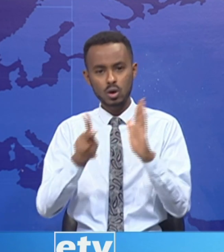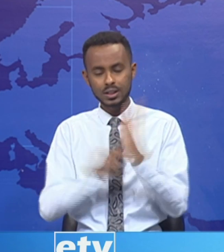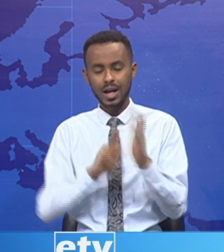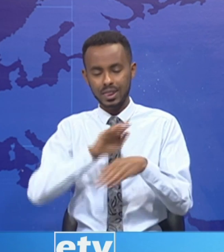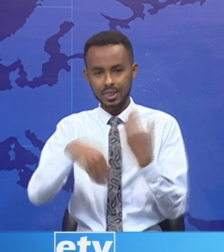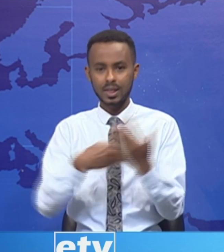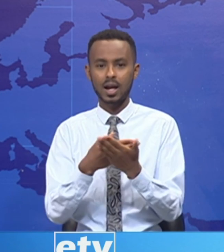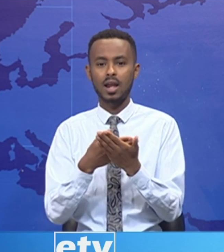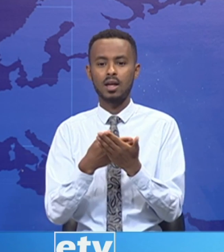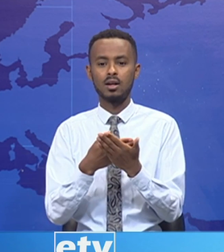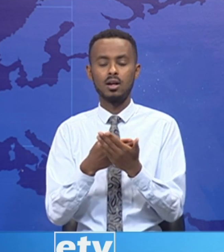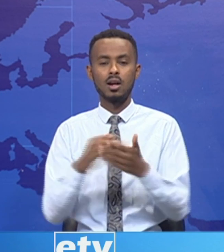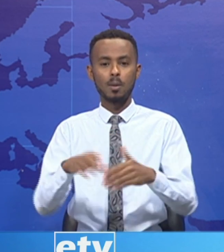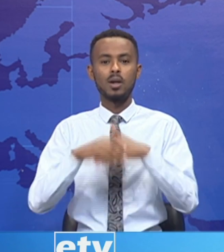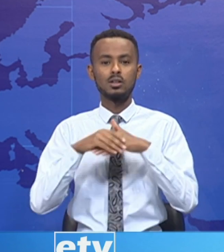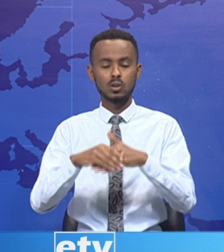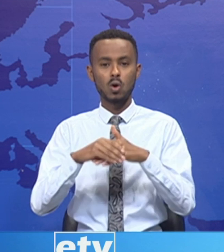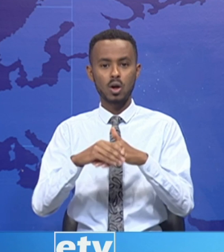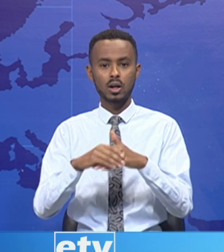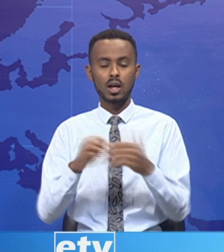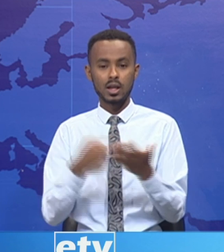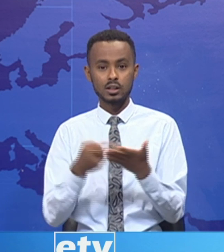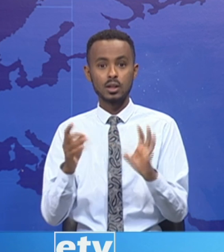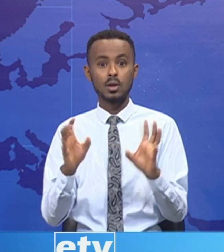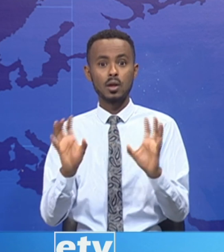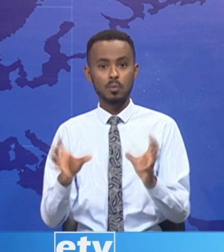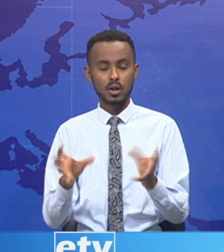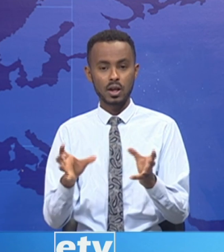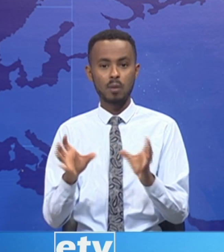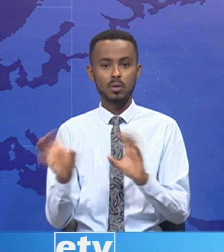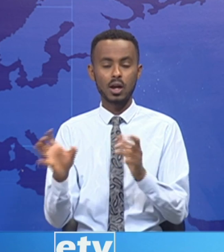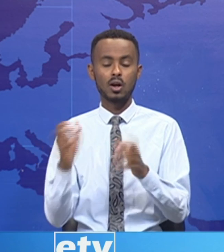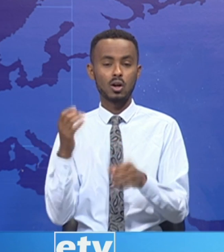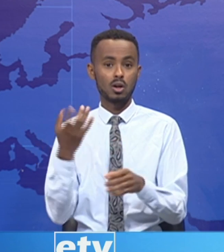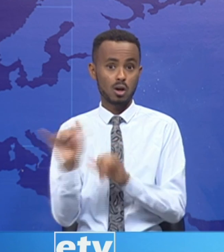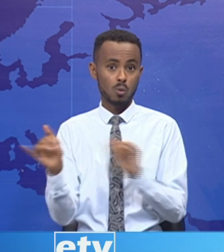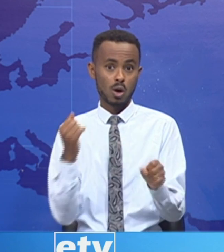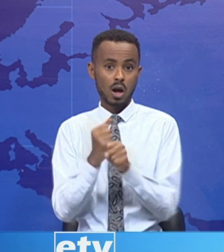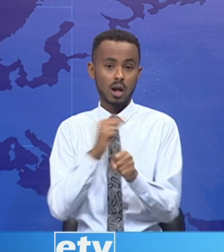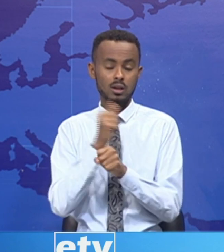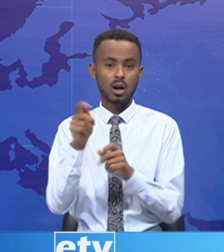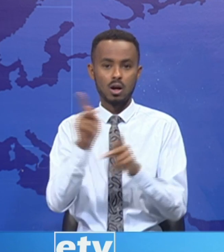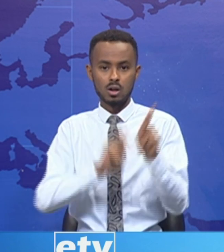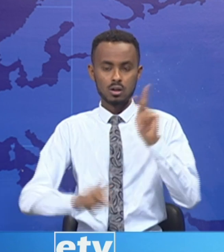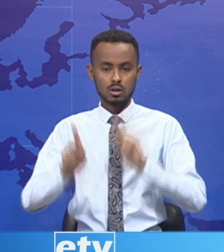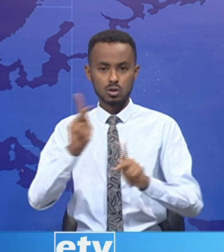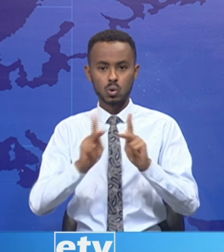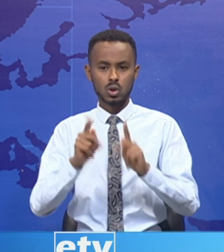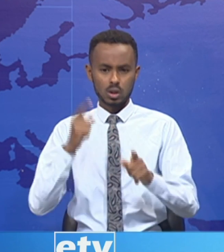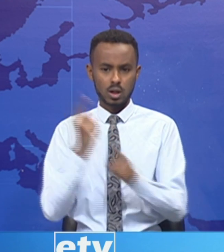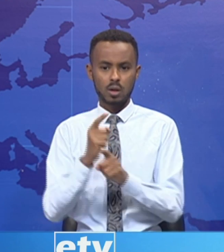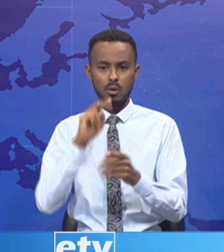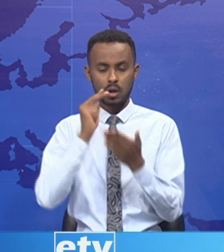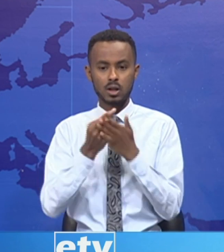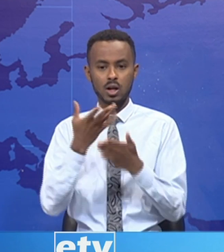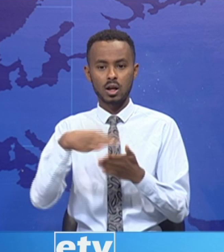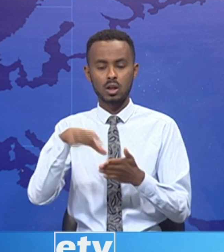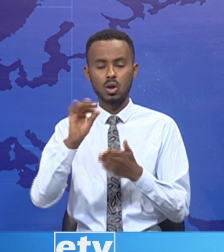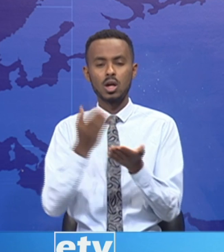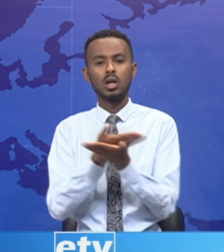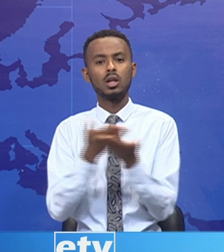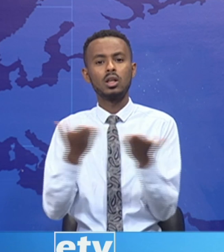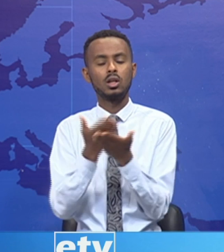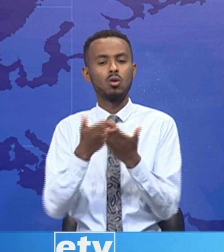አጠቃላይ ለማስተዋወቅ የሚያግዘው ሚዲያ ነው። ሚዲያ በደንብ ካልሰራ ህዝቡ ተገቢ መረጃ አግኝቶ